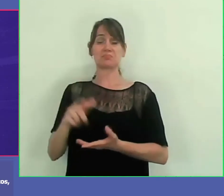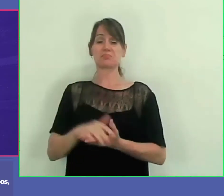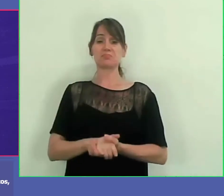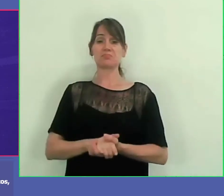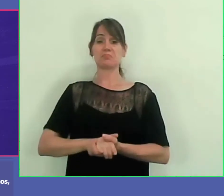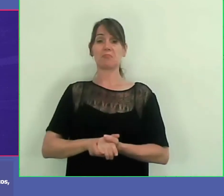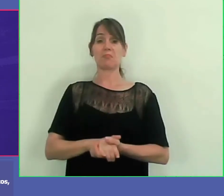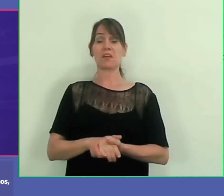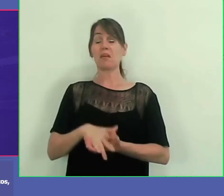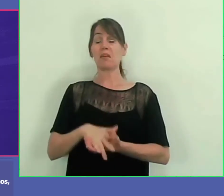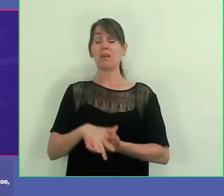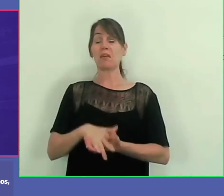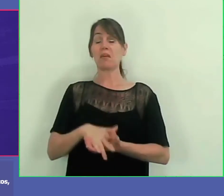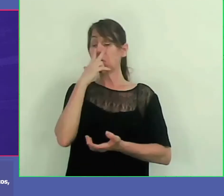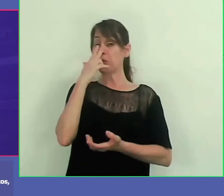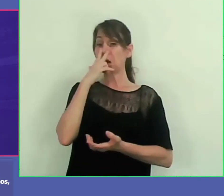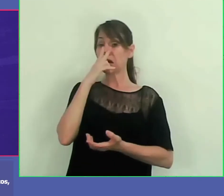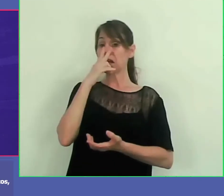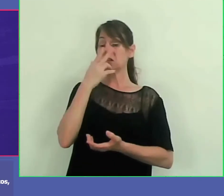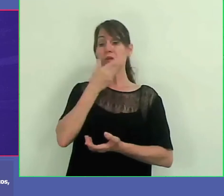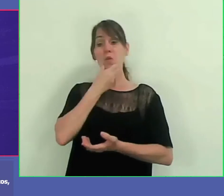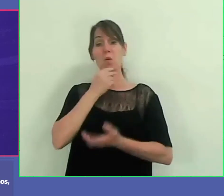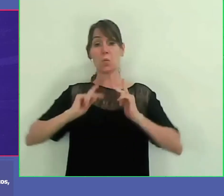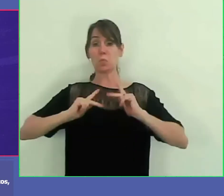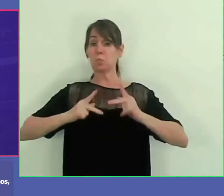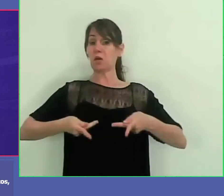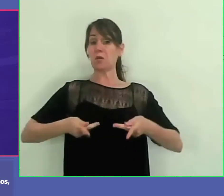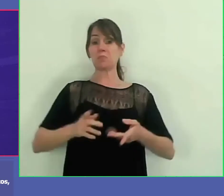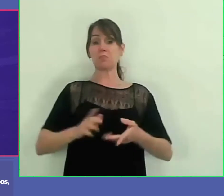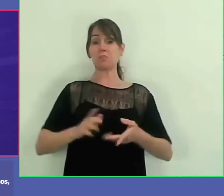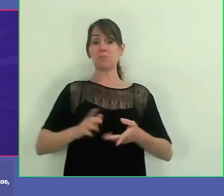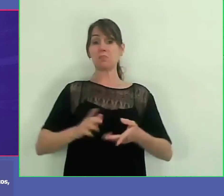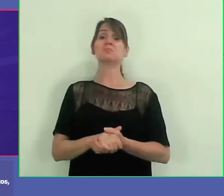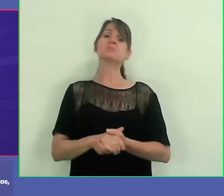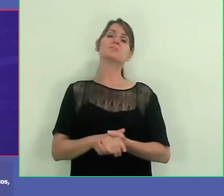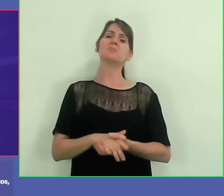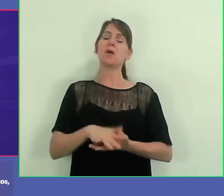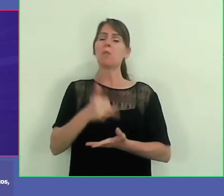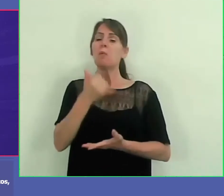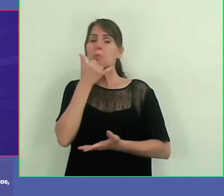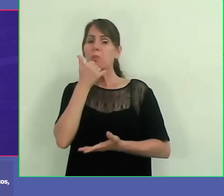mais, né? Incapazes de perdoar,